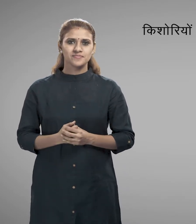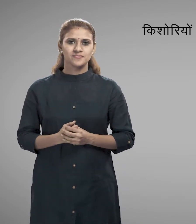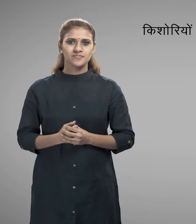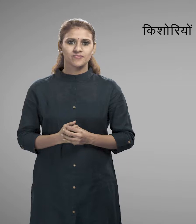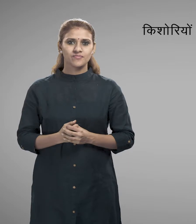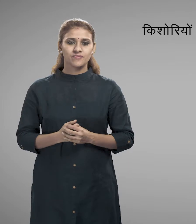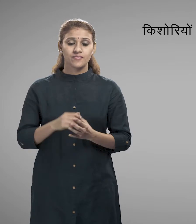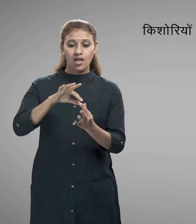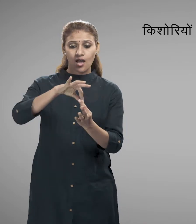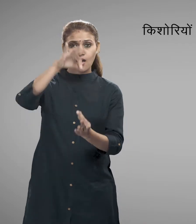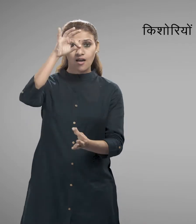लंबाई बढ़ना,